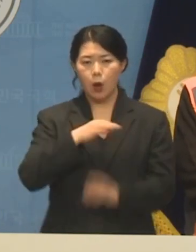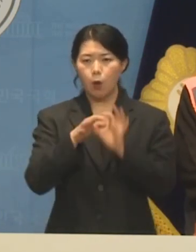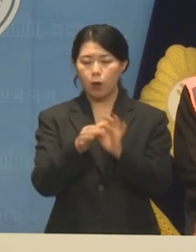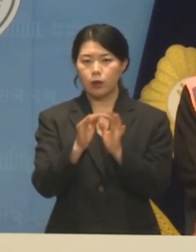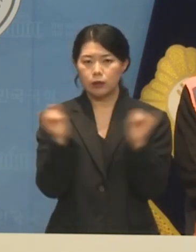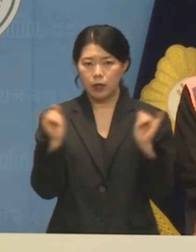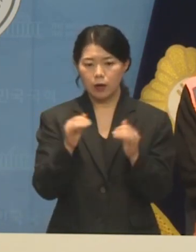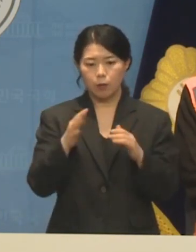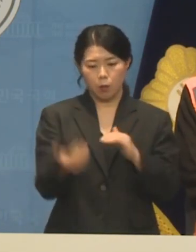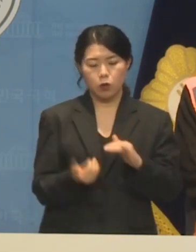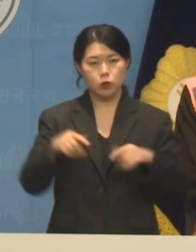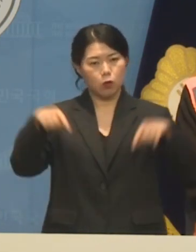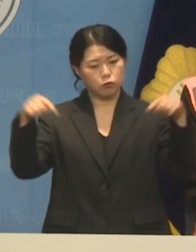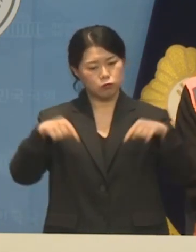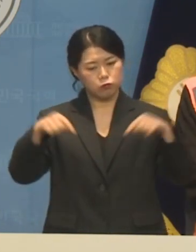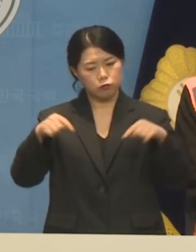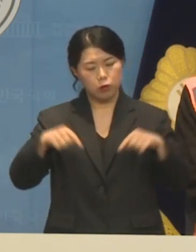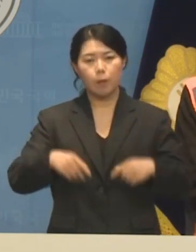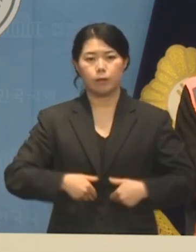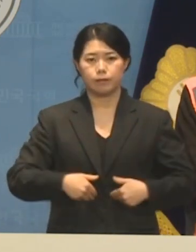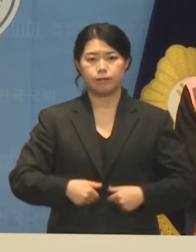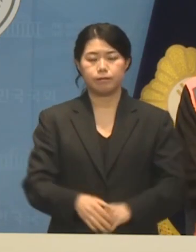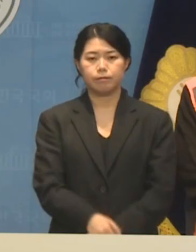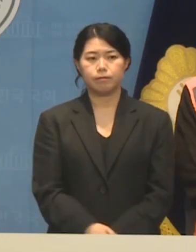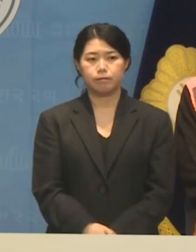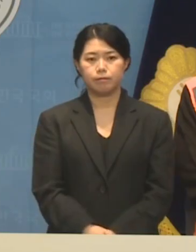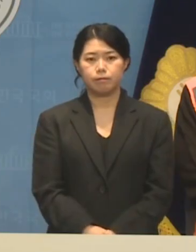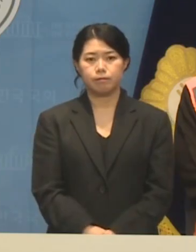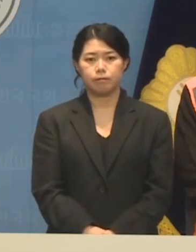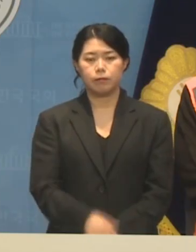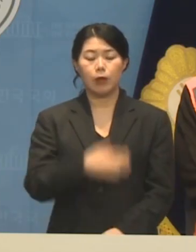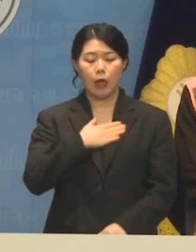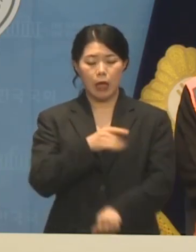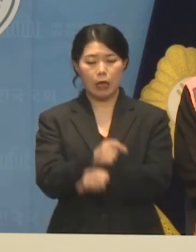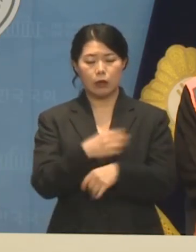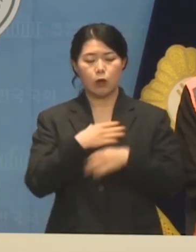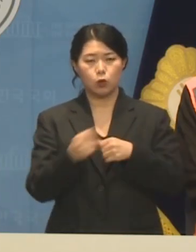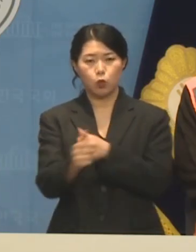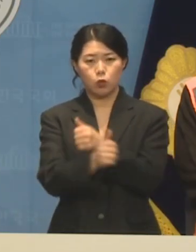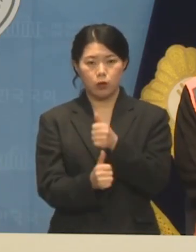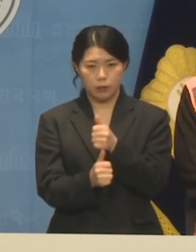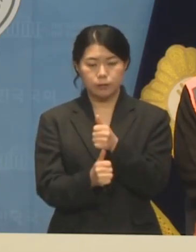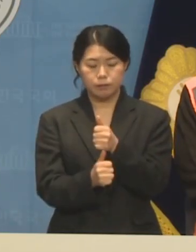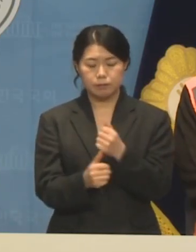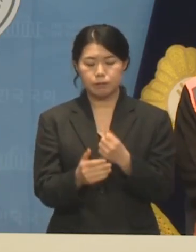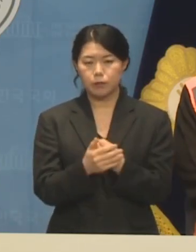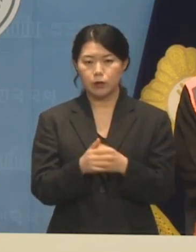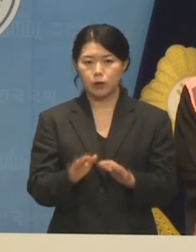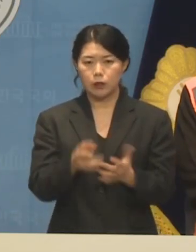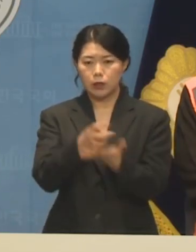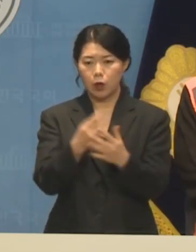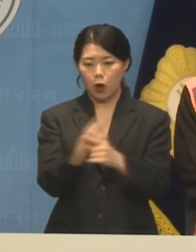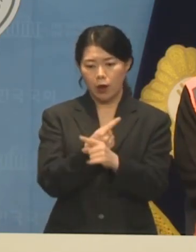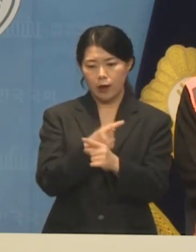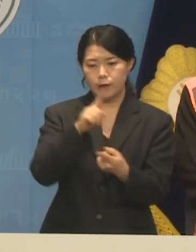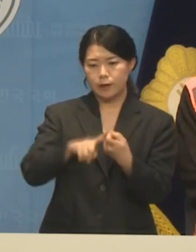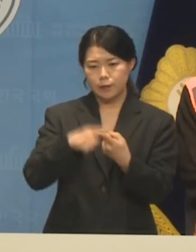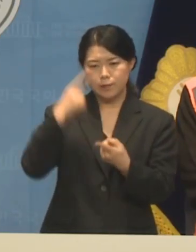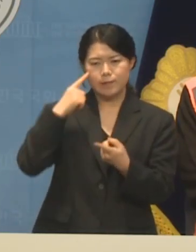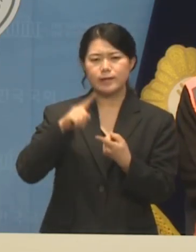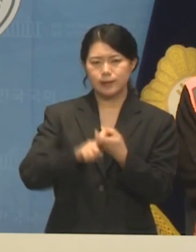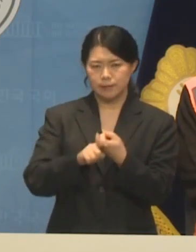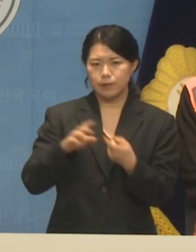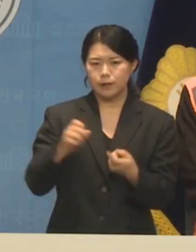충분한 협의를 해야 합니다. 행안위원으로서 제도 개선에 대해 관심 있게 계속적으로 지켜보도록